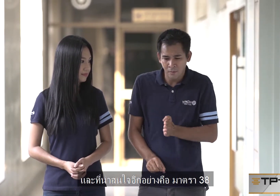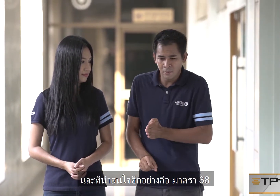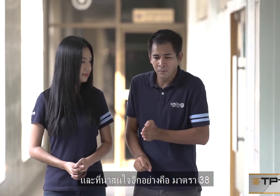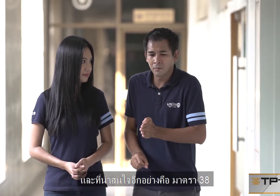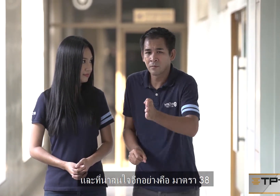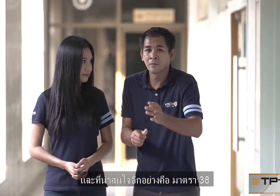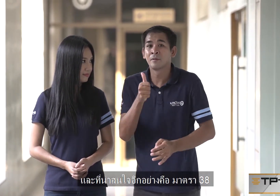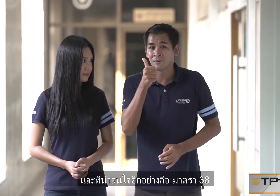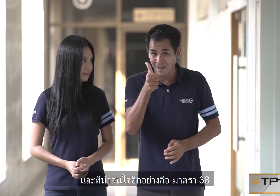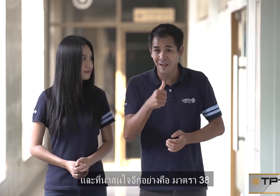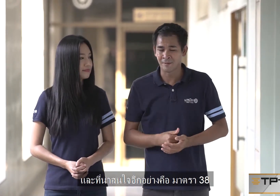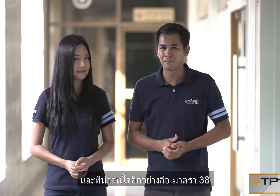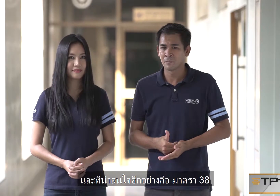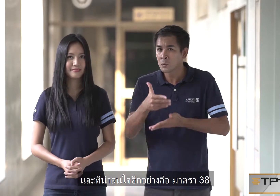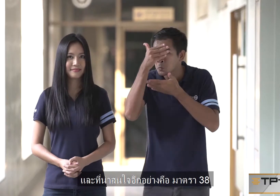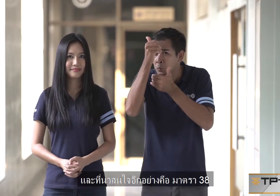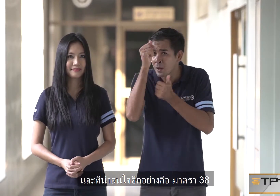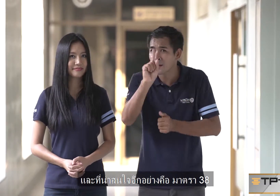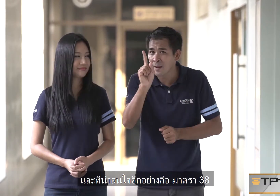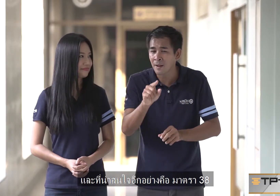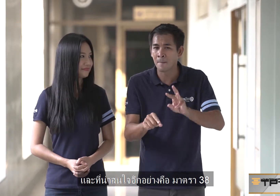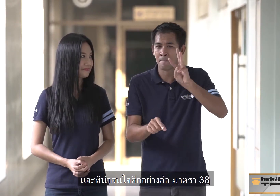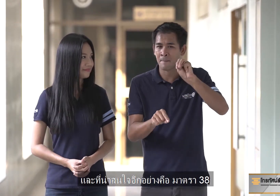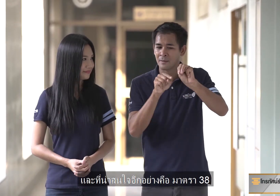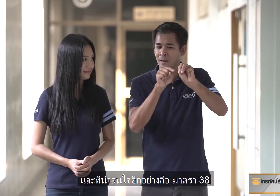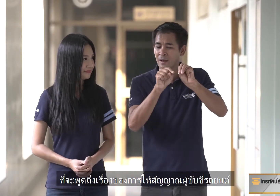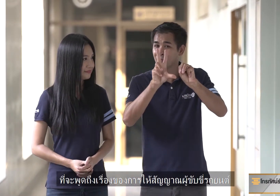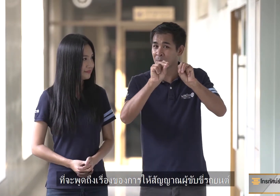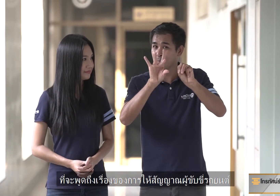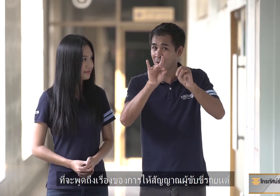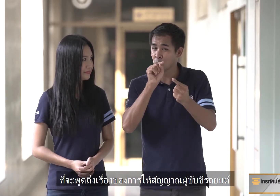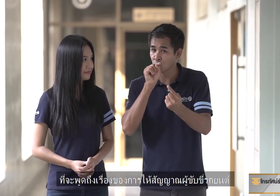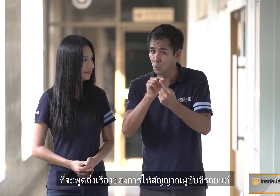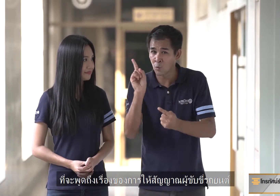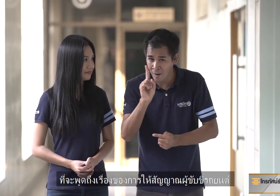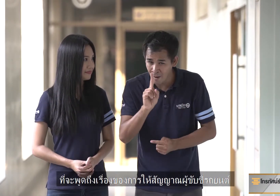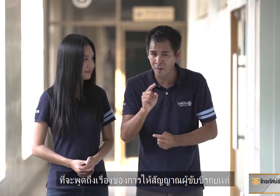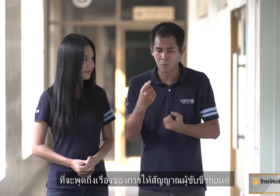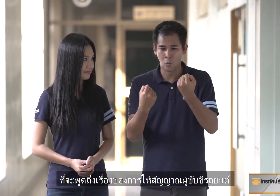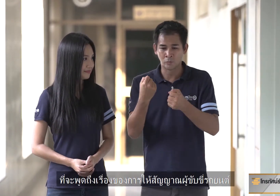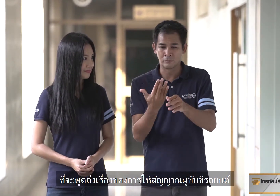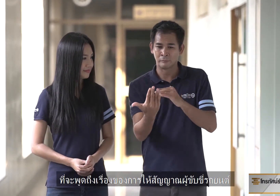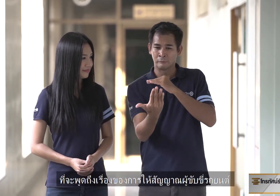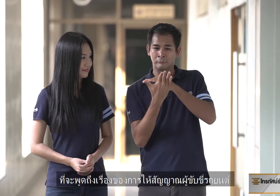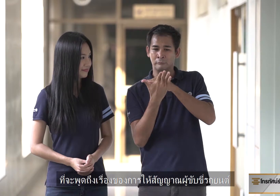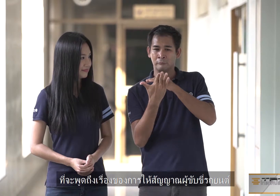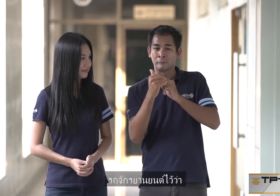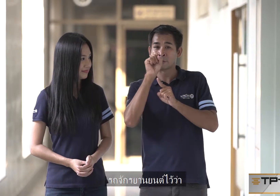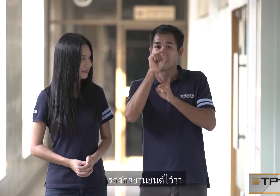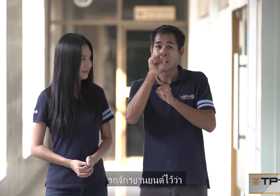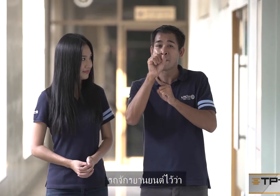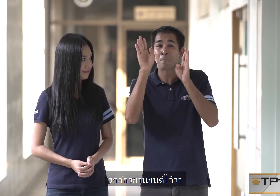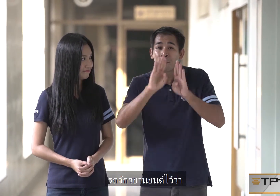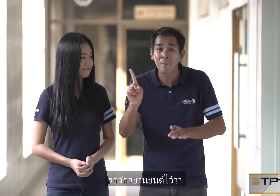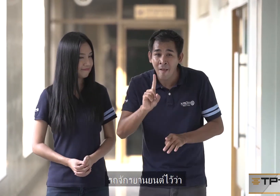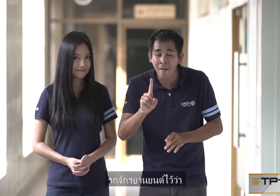และที่น่าสนใจอีกอย่างคือมาตรา38ที่พูดถึงเรื่องของการให้สัญญาณผู้ขับขี่รถยนต์ร